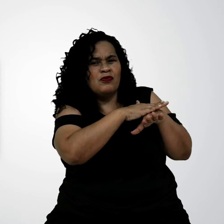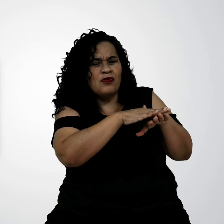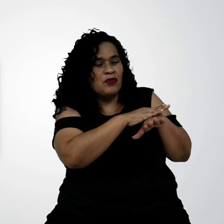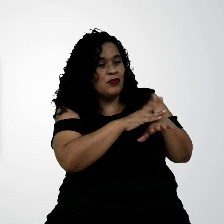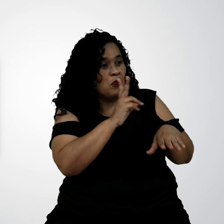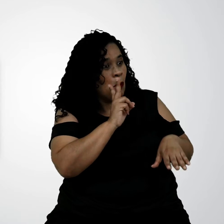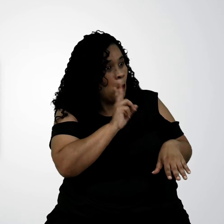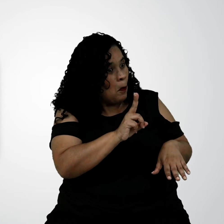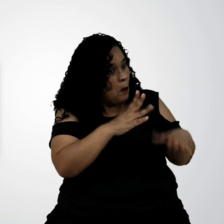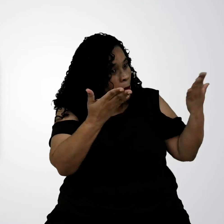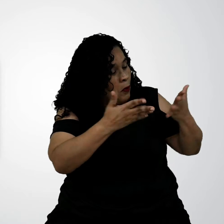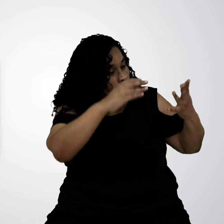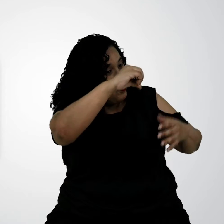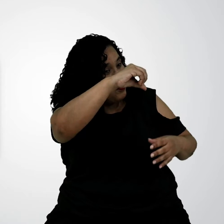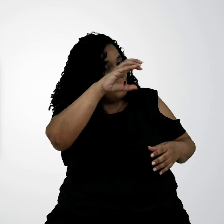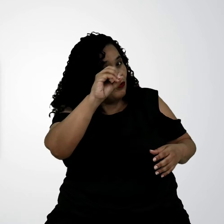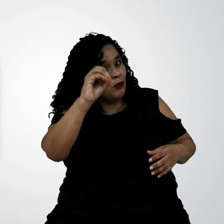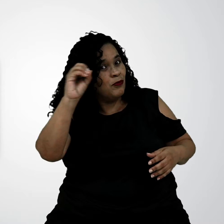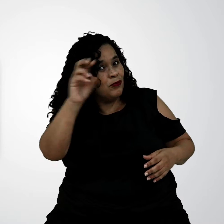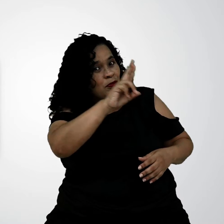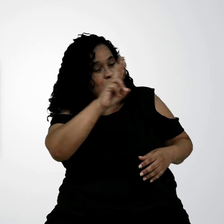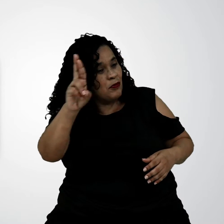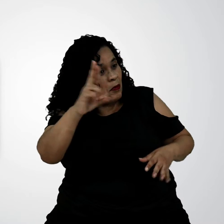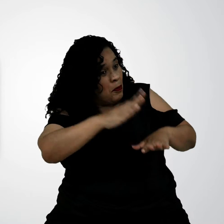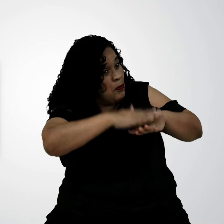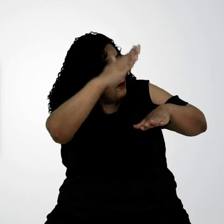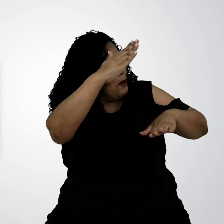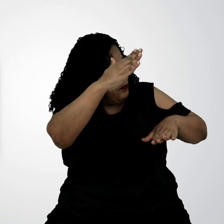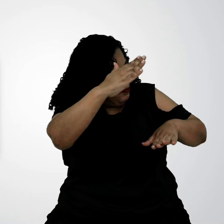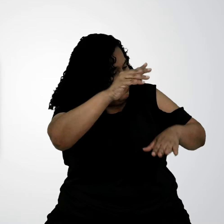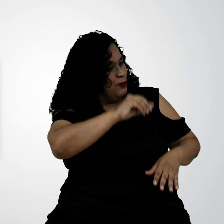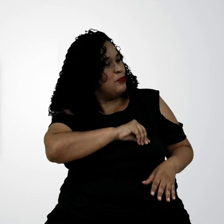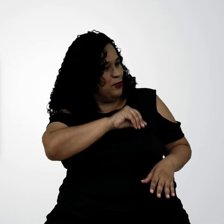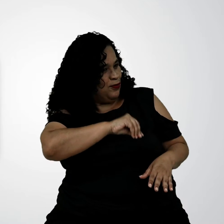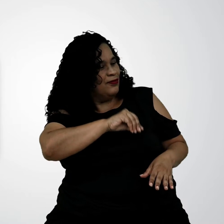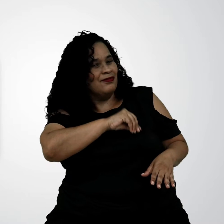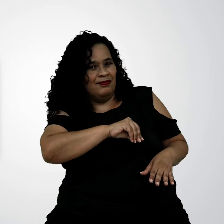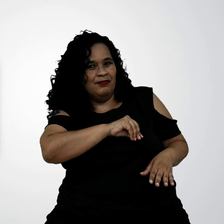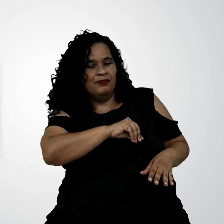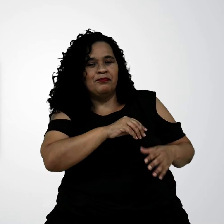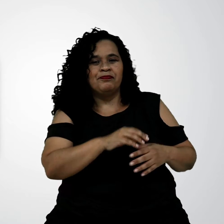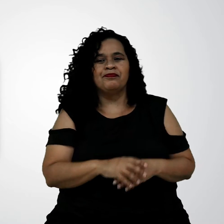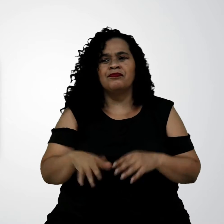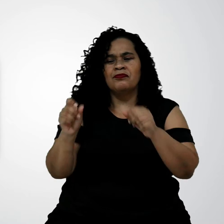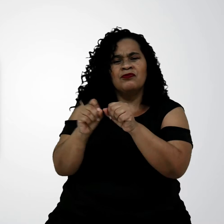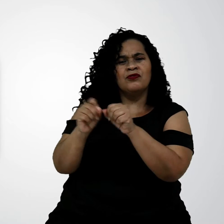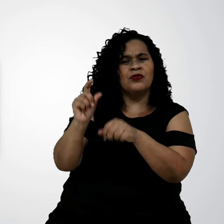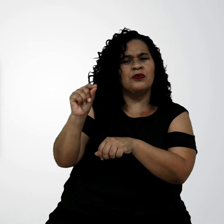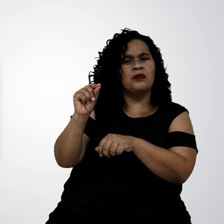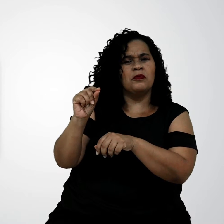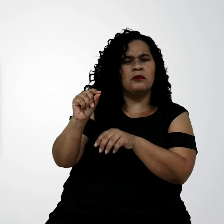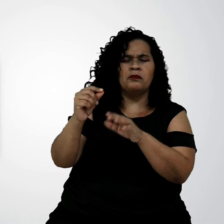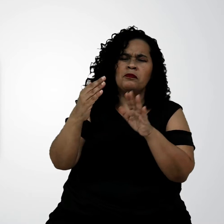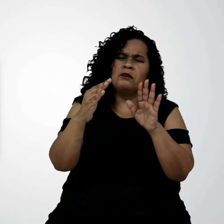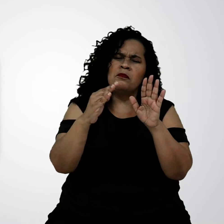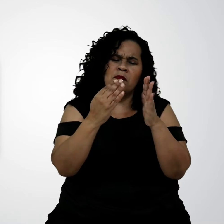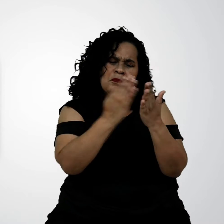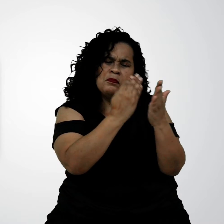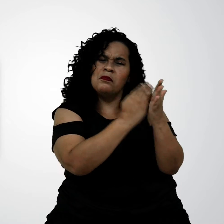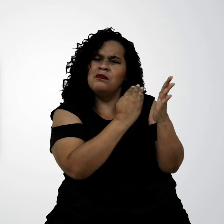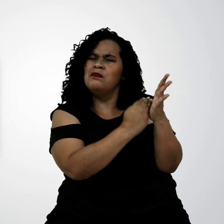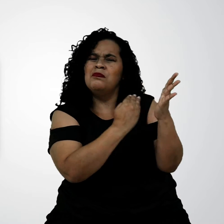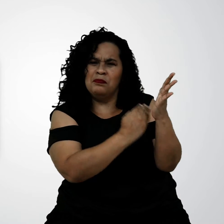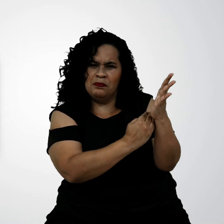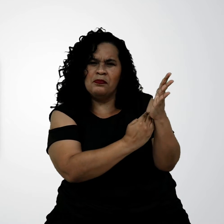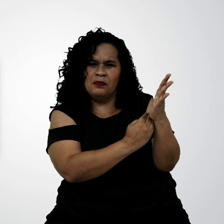mais aqui no nosso orçamento. E aí o que eles foram fazer? Planos. Claro, quando entra um dinheiro a mais, a gente já